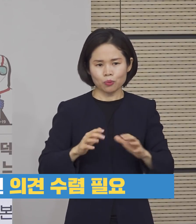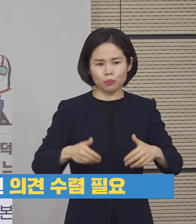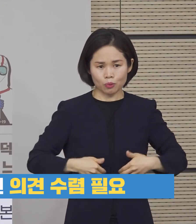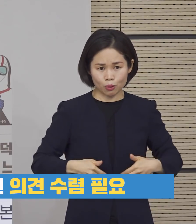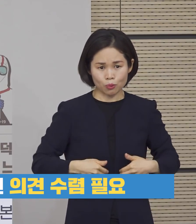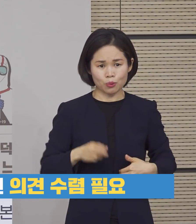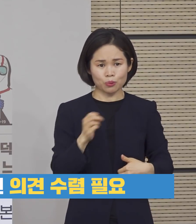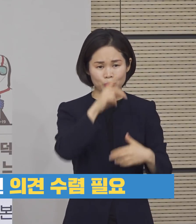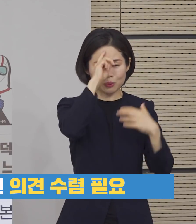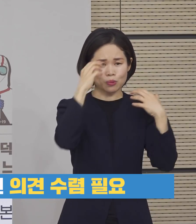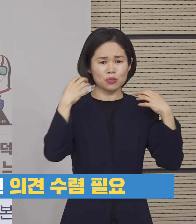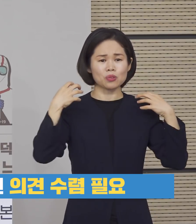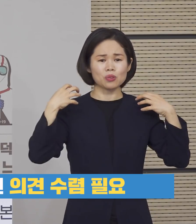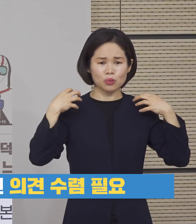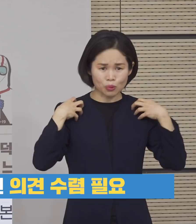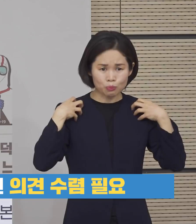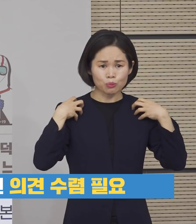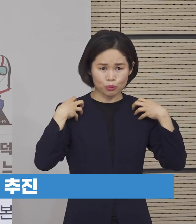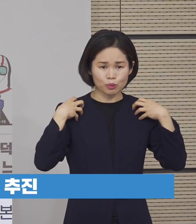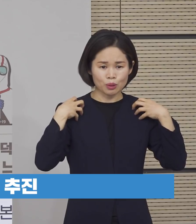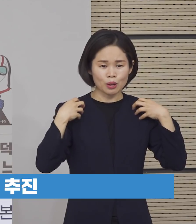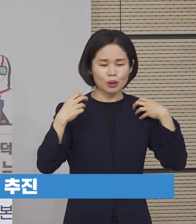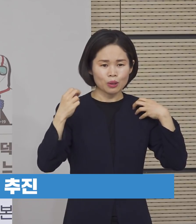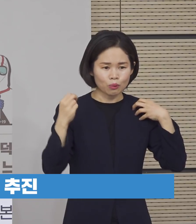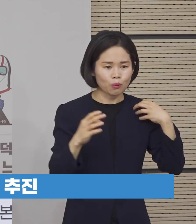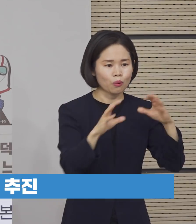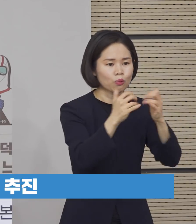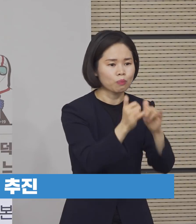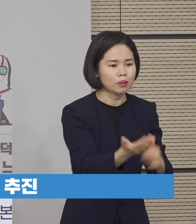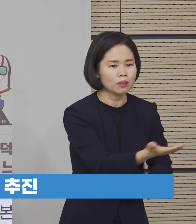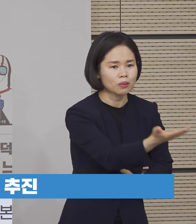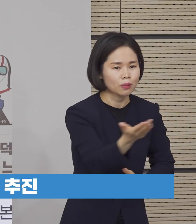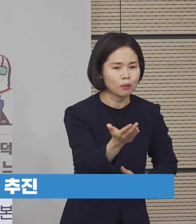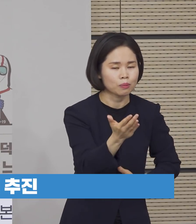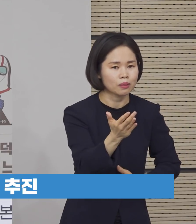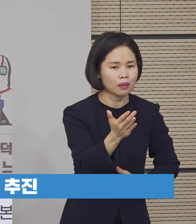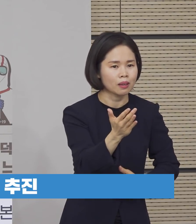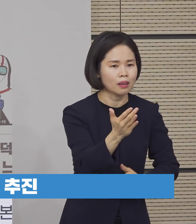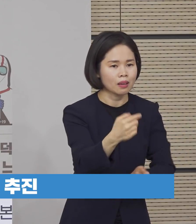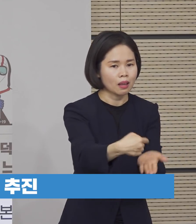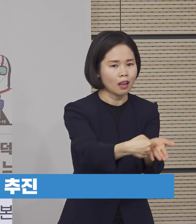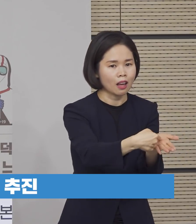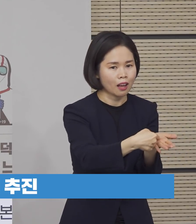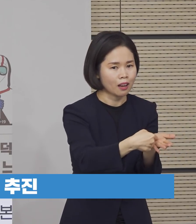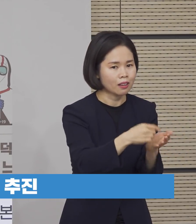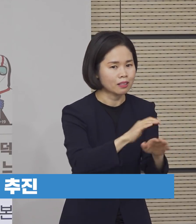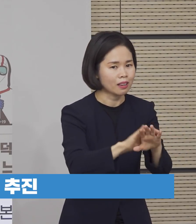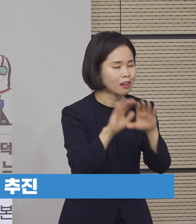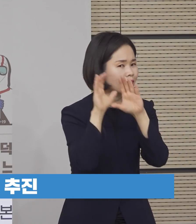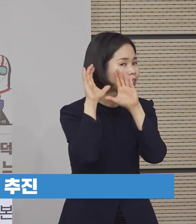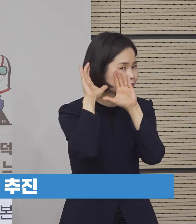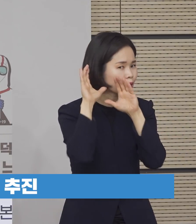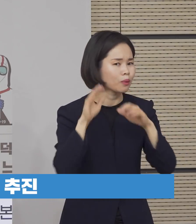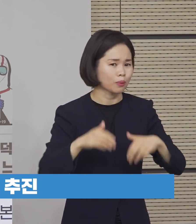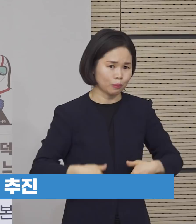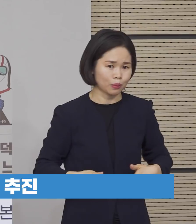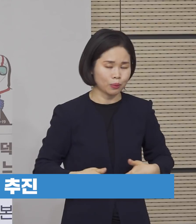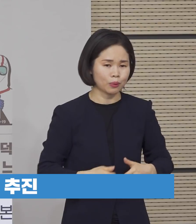수렴이 필요하리라고 생각을 하고, 정부 내에서도 그리고 국민들의 의견도 귀담아 들어야